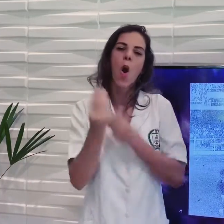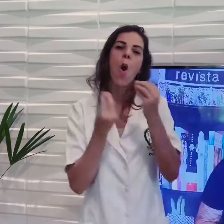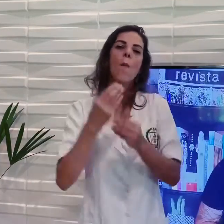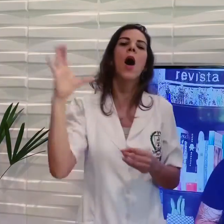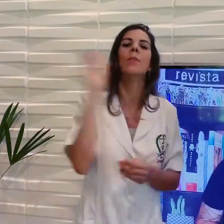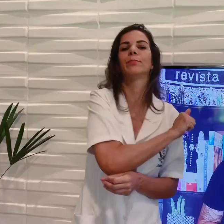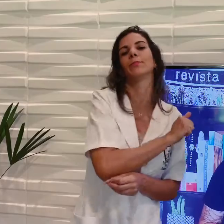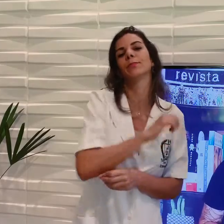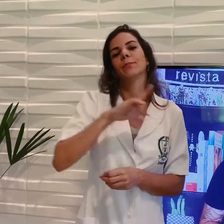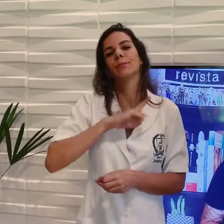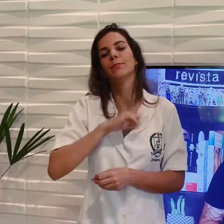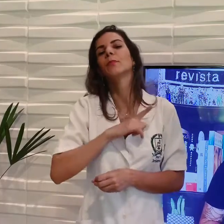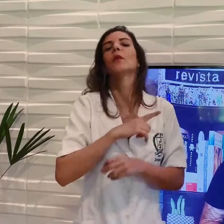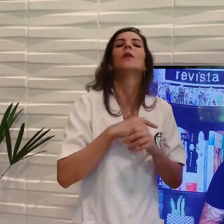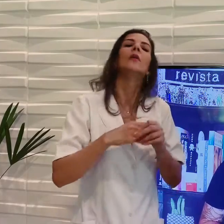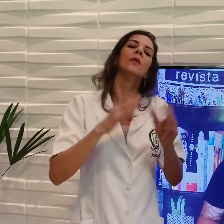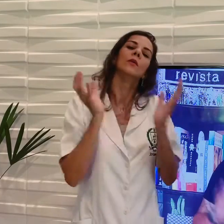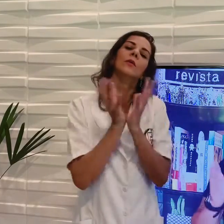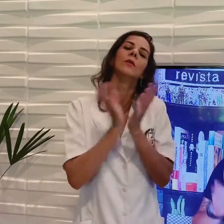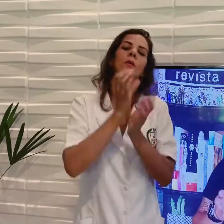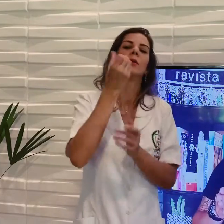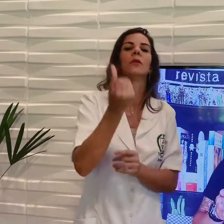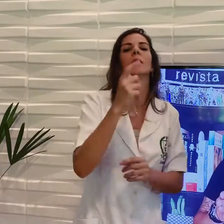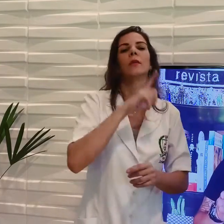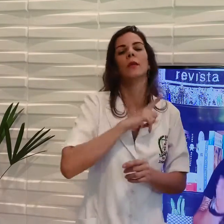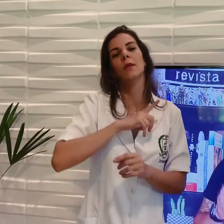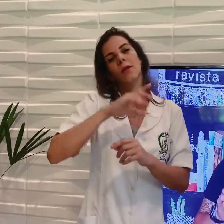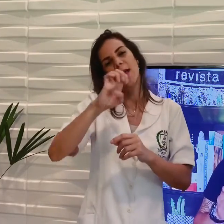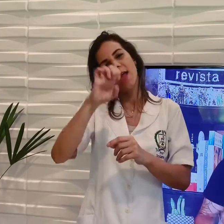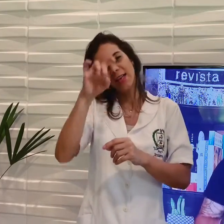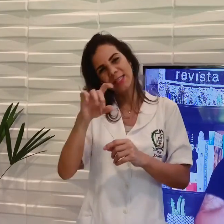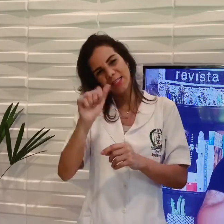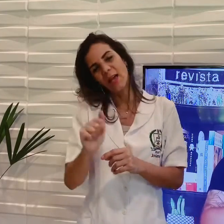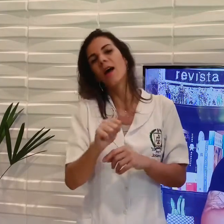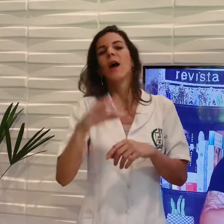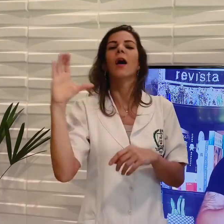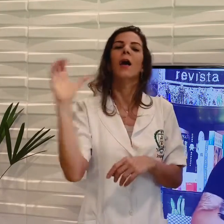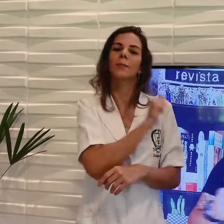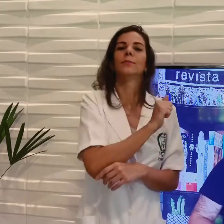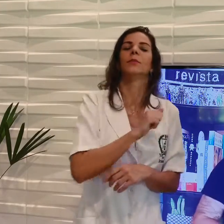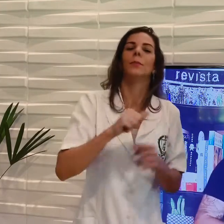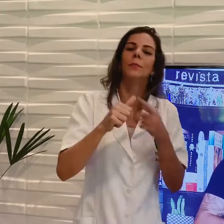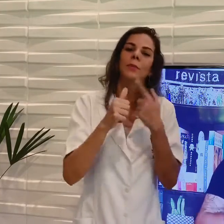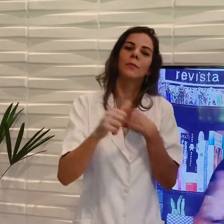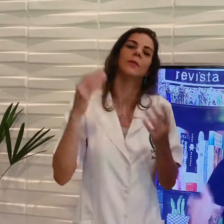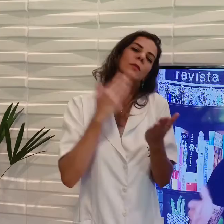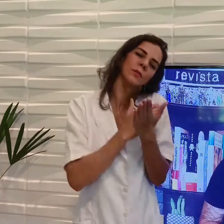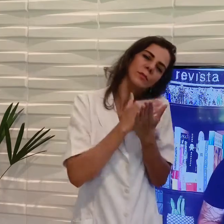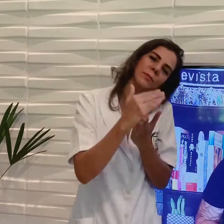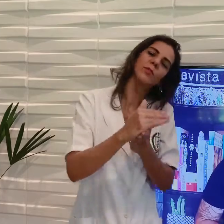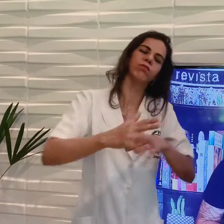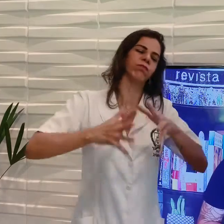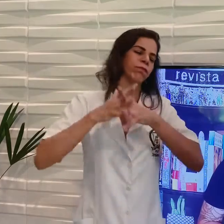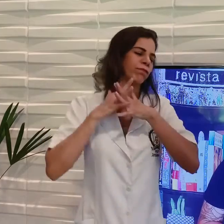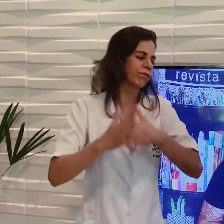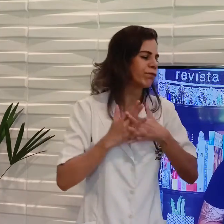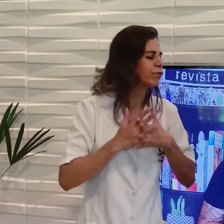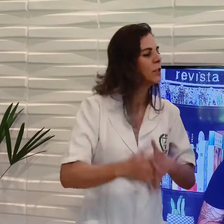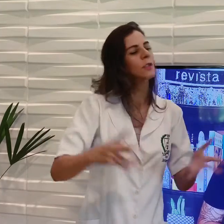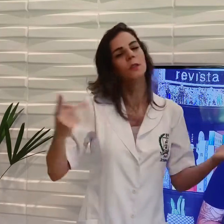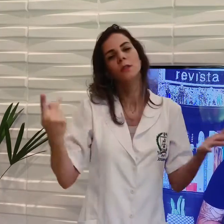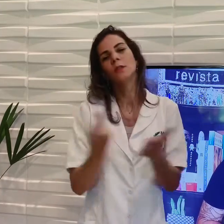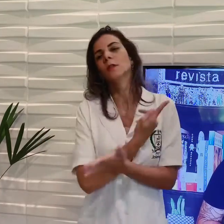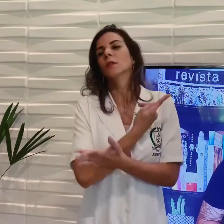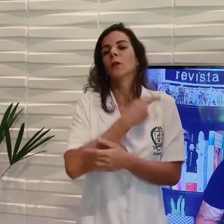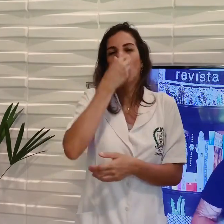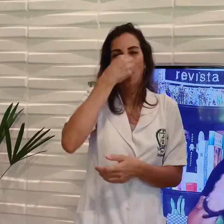primeiro de uma série de 6 do Britânia, que foi ex-campeão à época. E o primeiro começou nessa confusão generalizada por conta